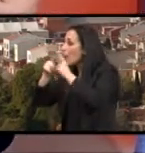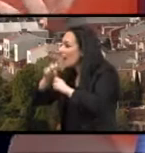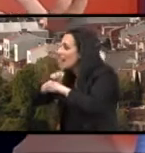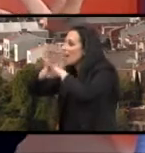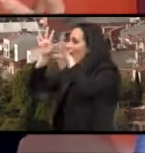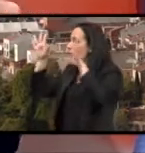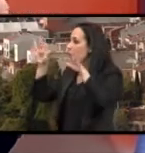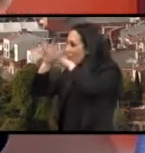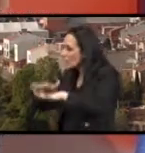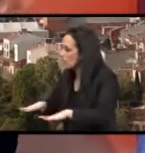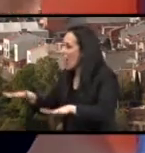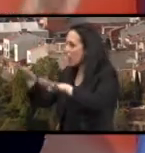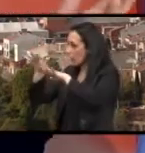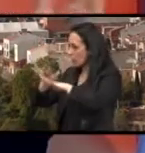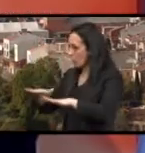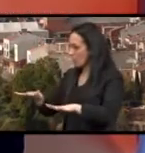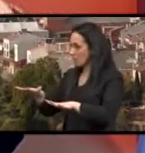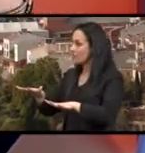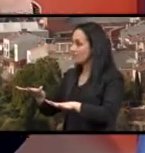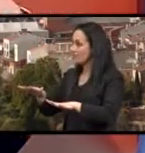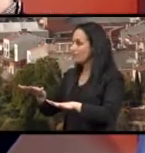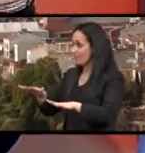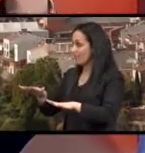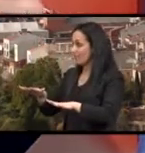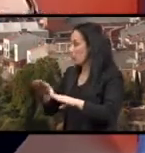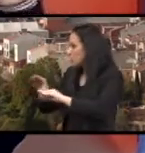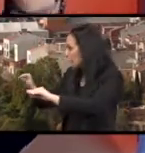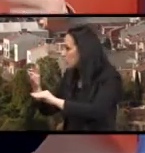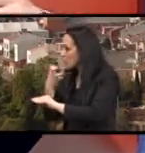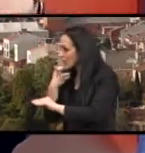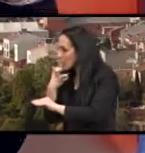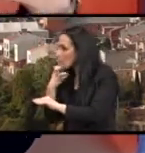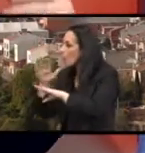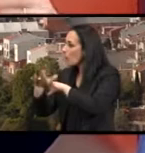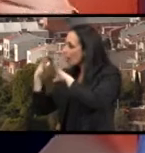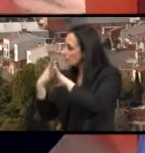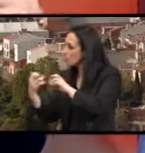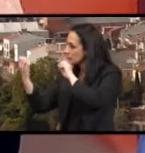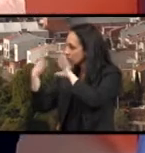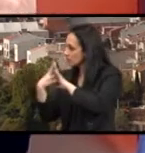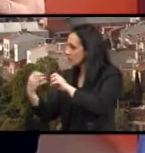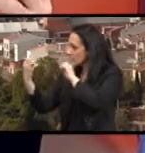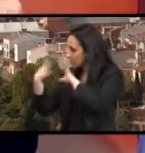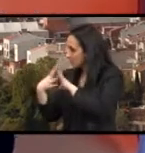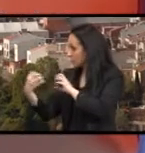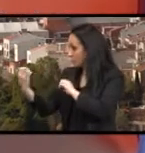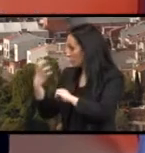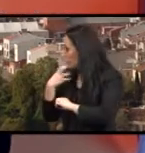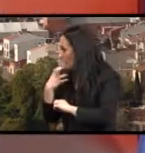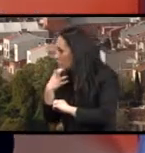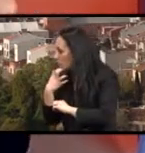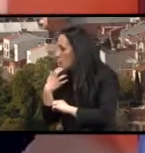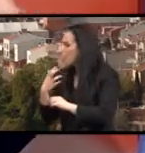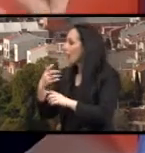li hauràs de parlar a poc, li hauràs de parlar amb signes, ella t'ha d'anar entenent a poc, i necessita un temps perquè ell et vagi entenent.